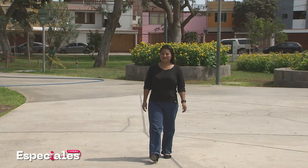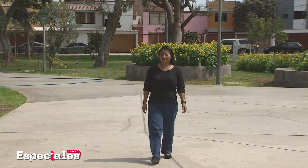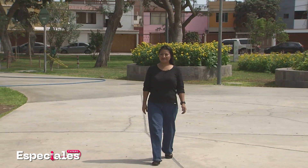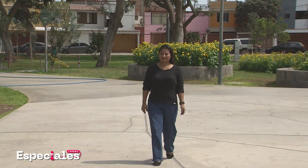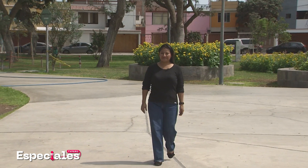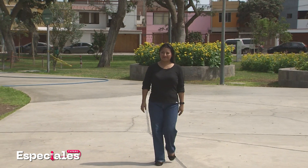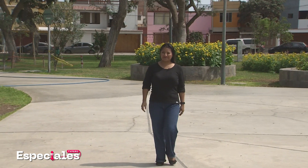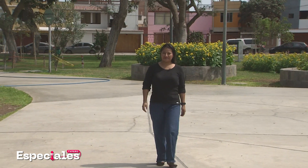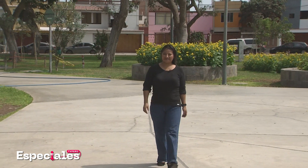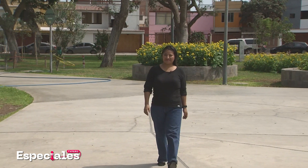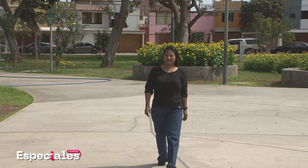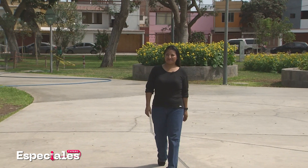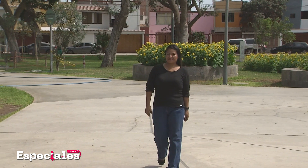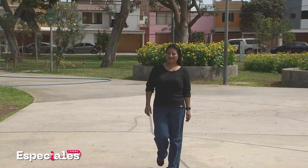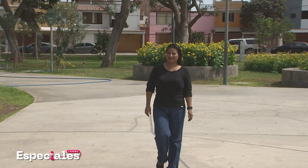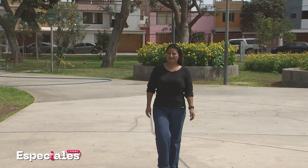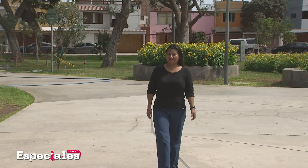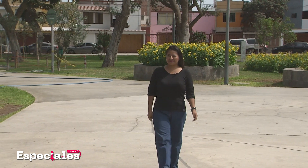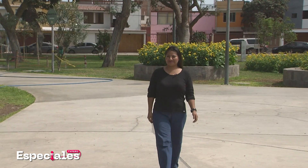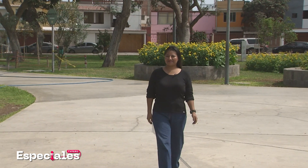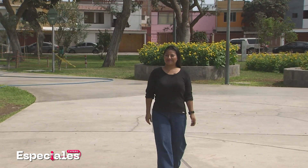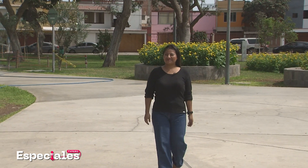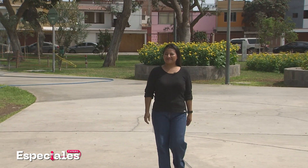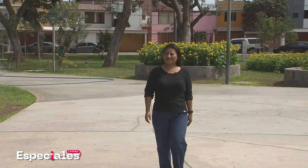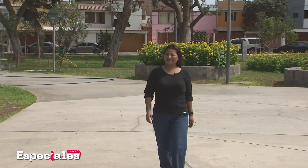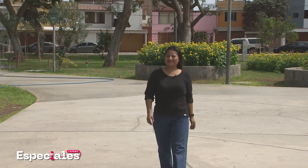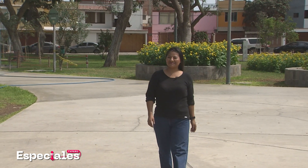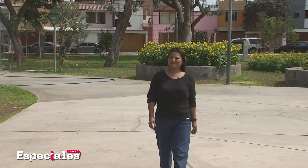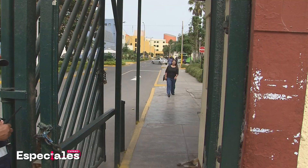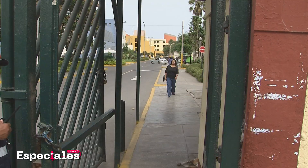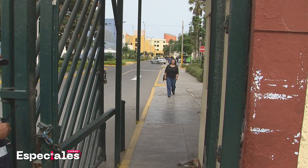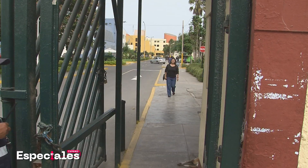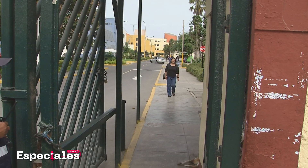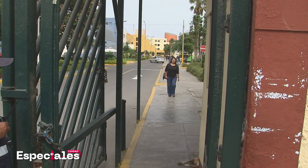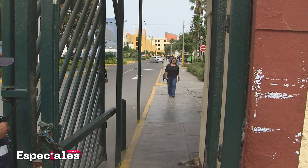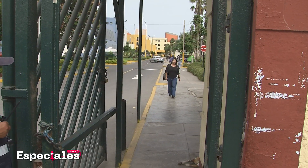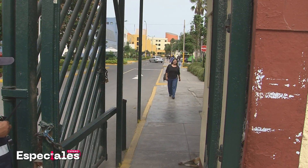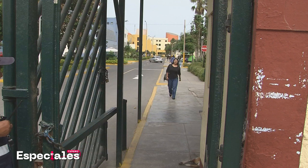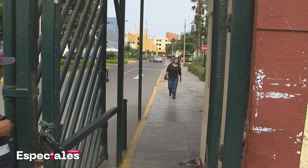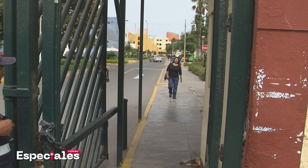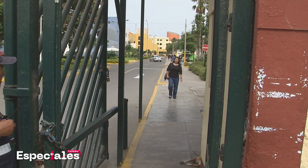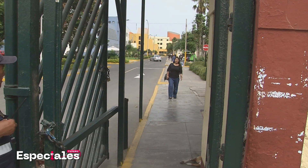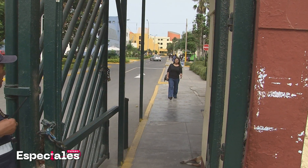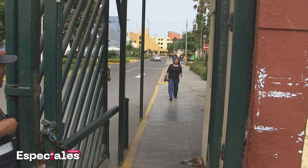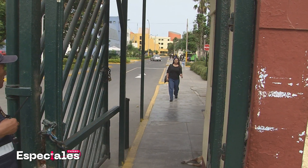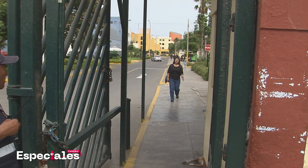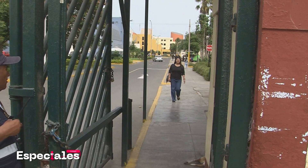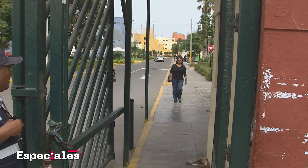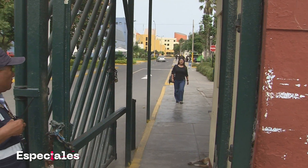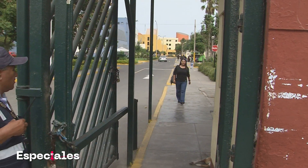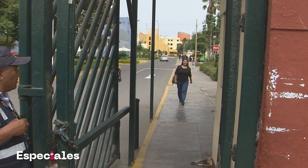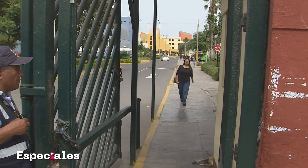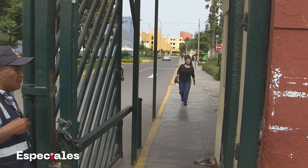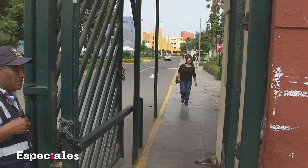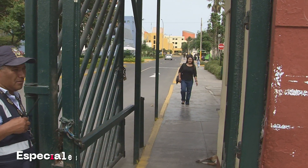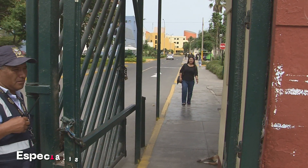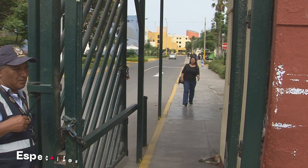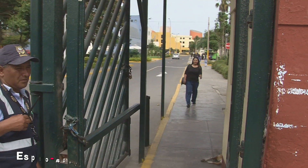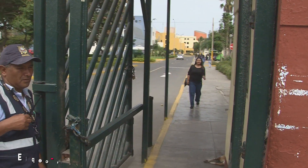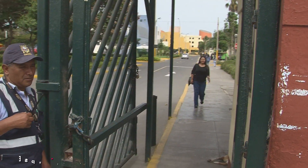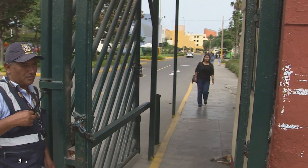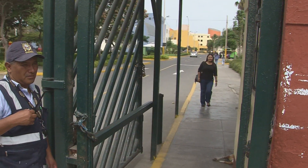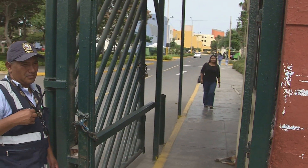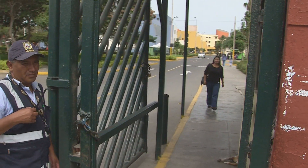quien vemos por las noches en los programas noticiosos de TV Perú. A ella le encontramos a la salida de la